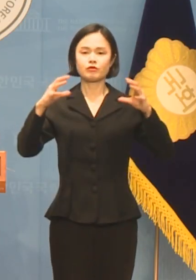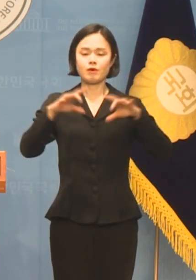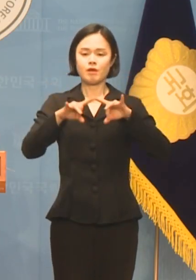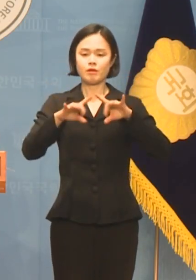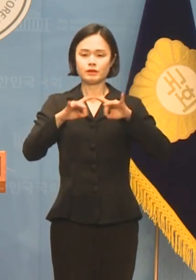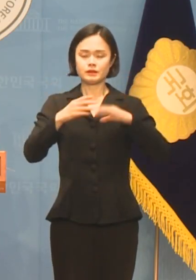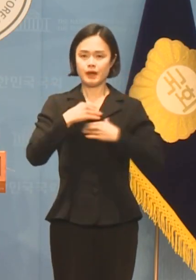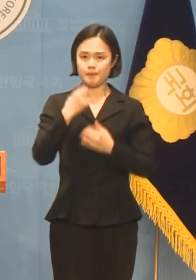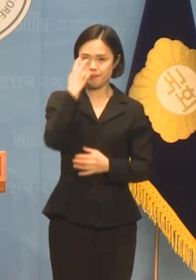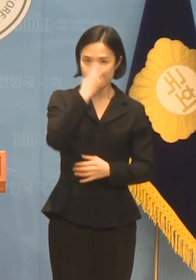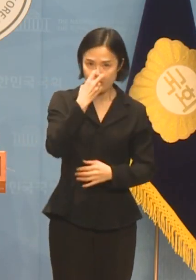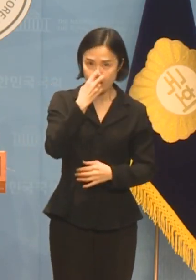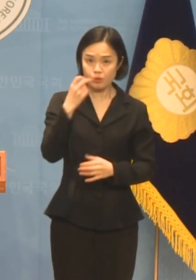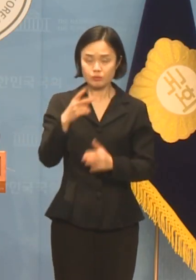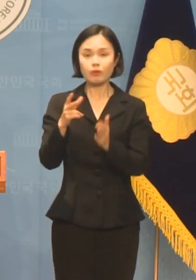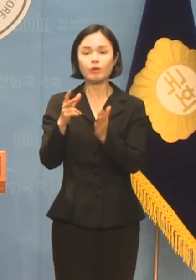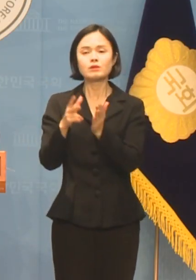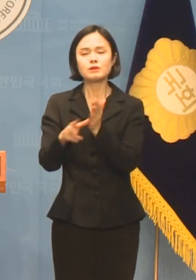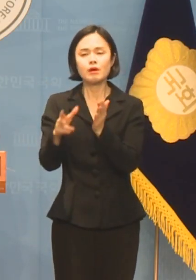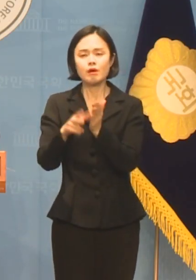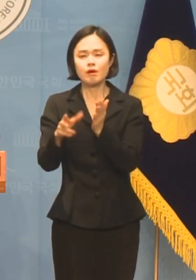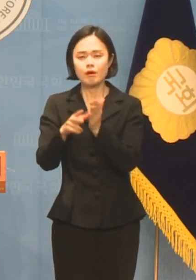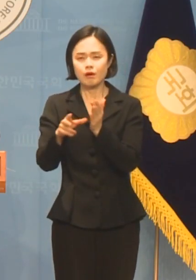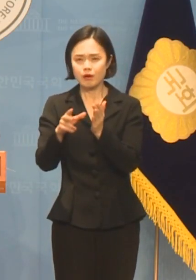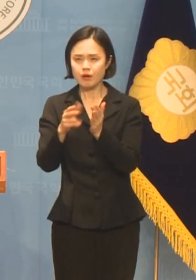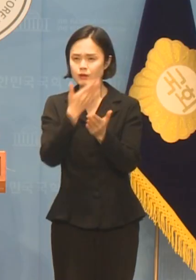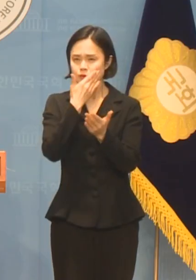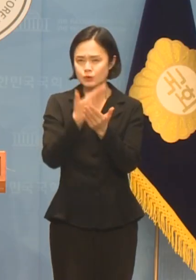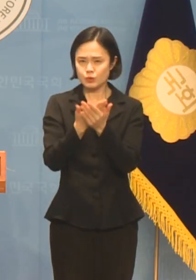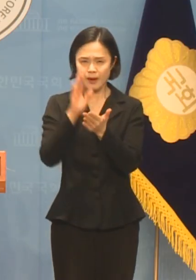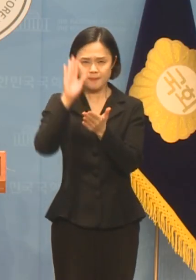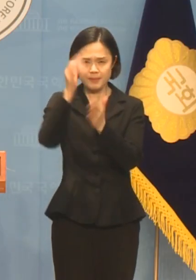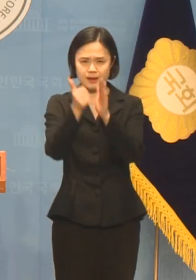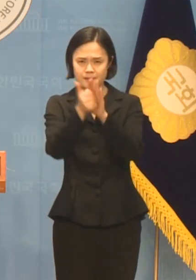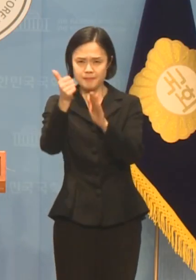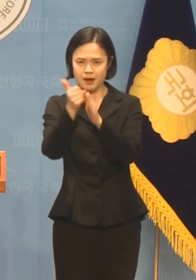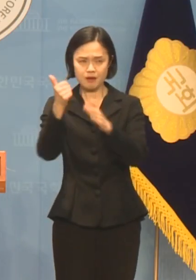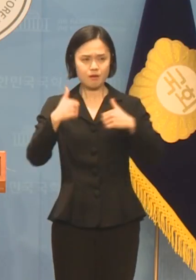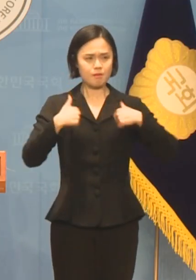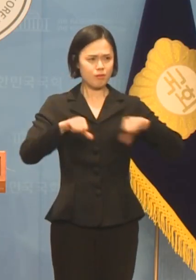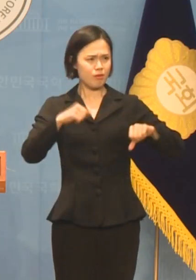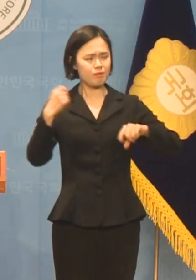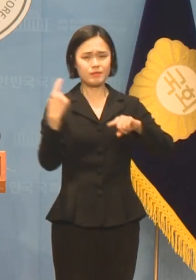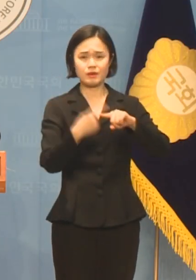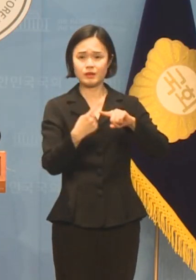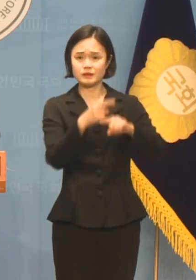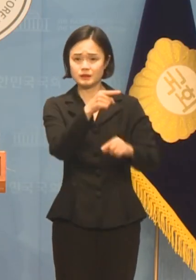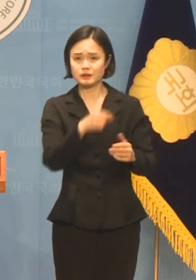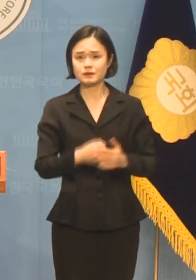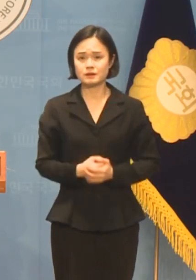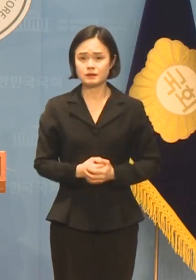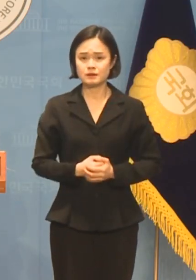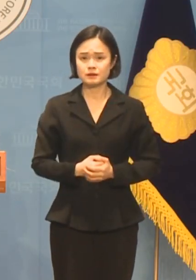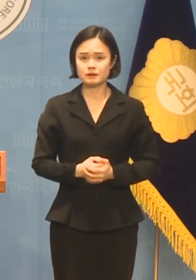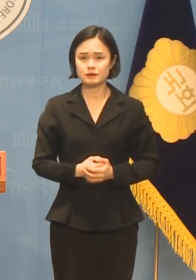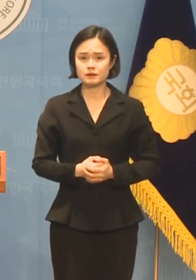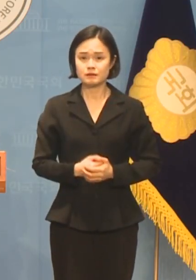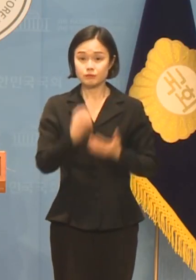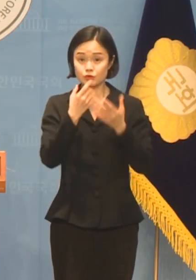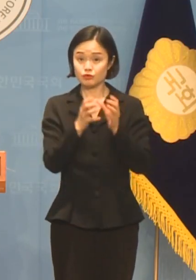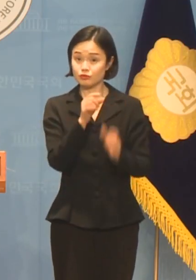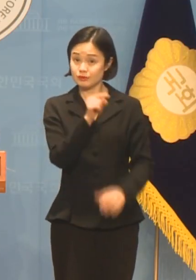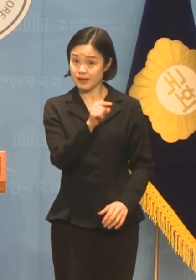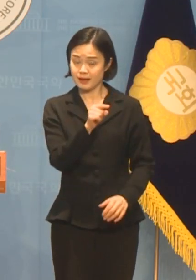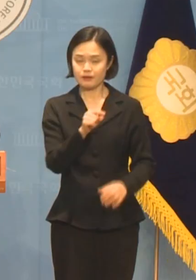미래를 포기하는 결정과 다름없습니다. 특히 민주당은 에너지 자립의